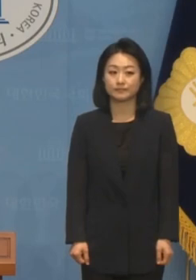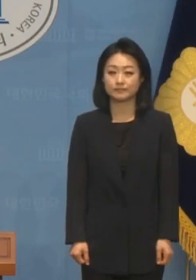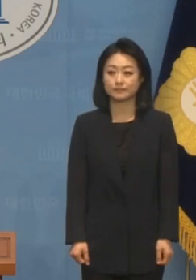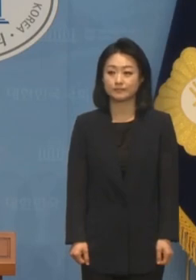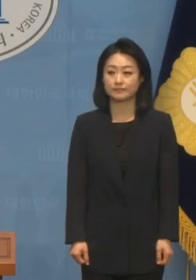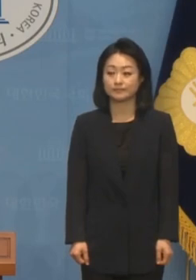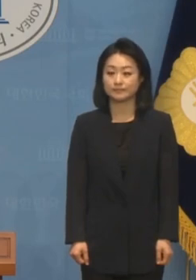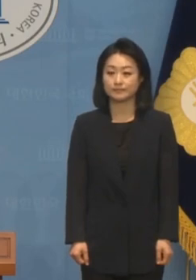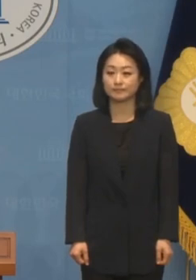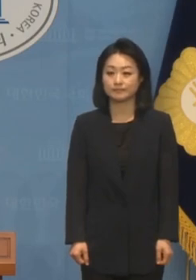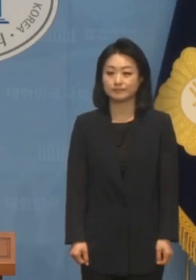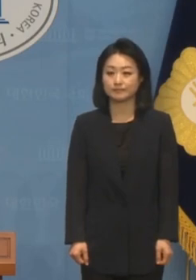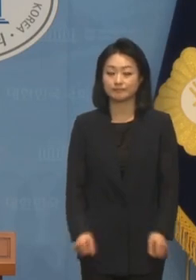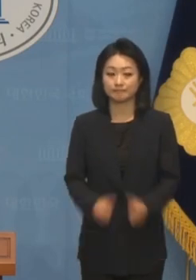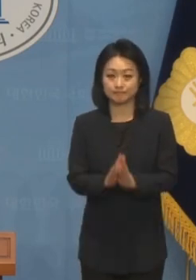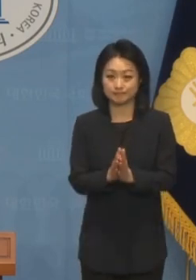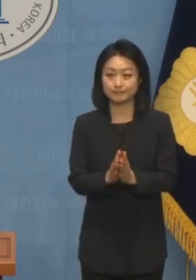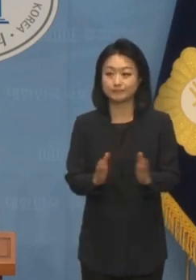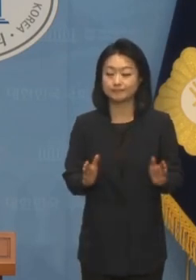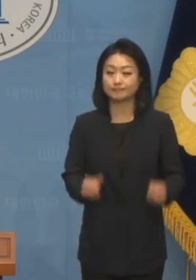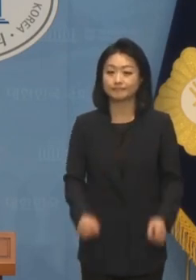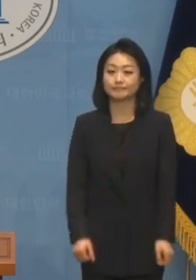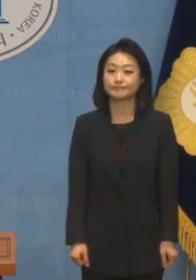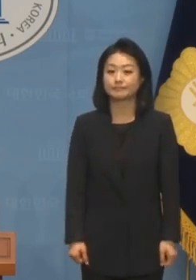네, 시작하겠습니다.